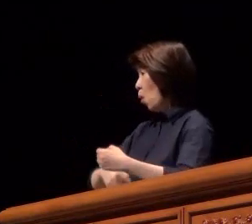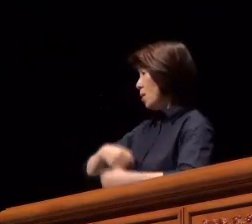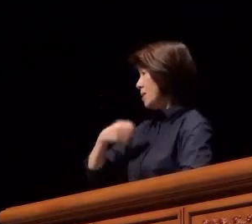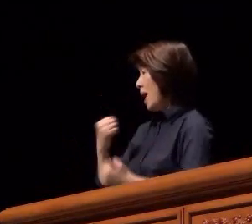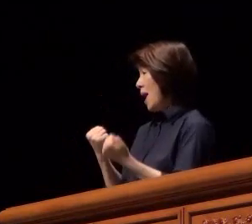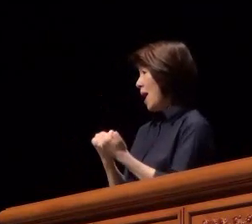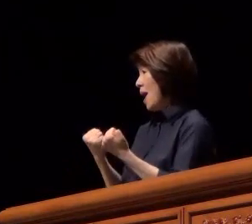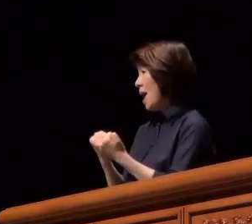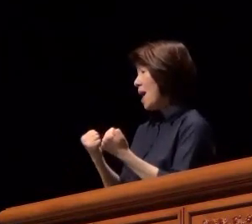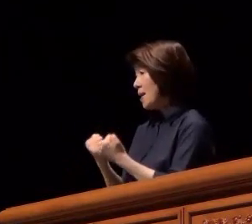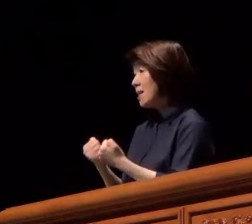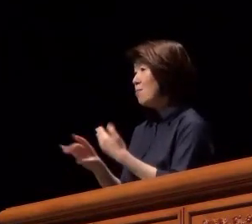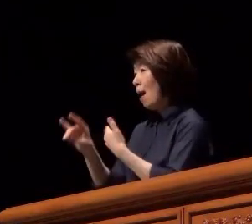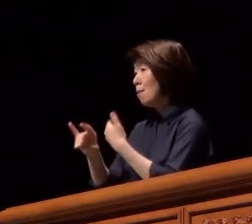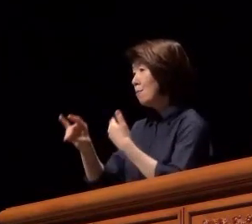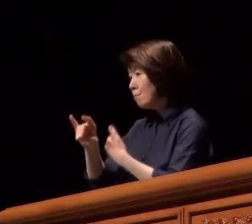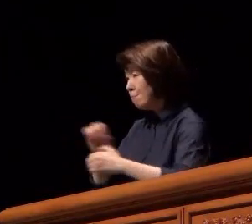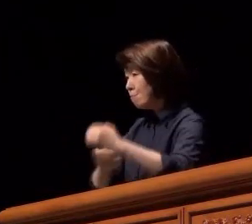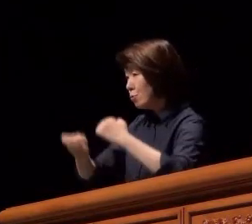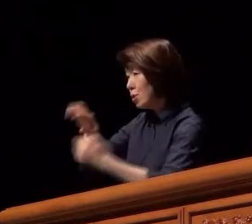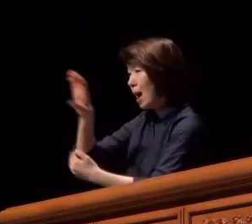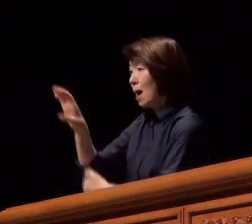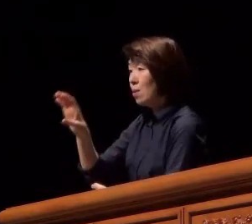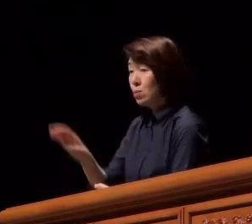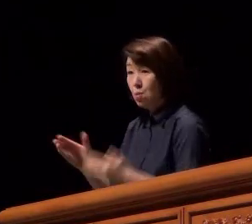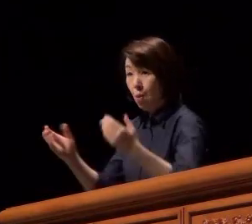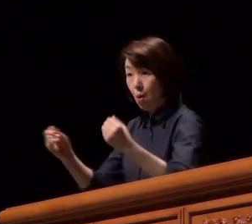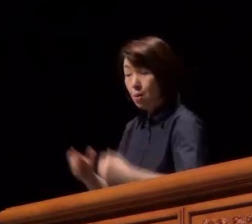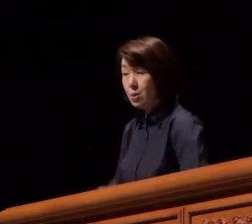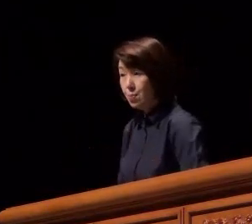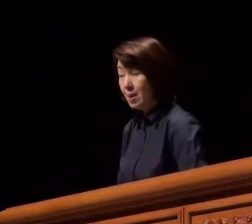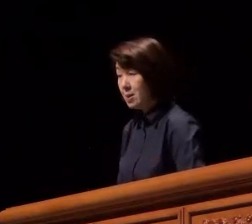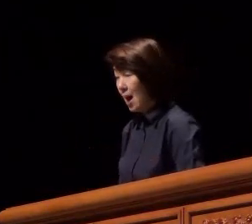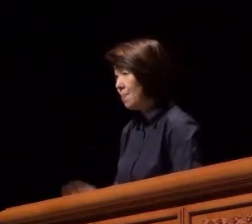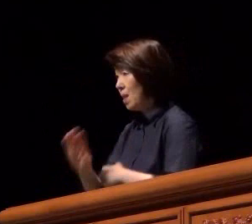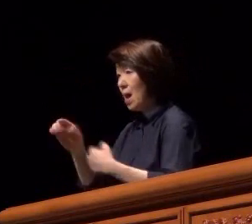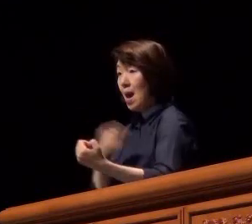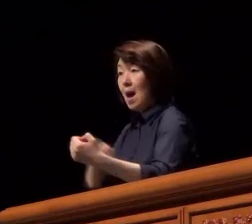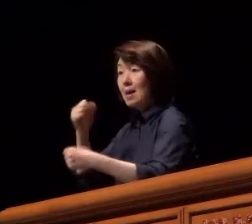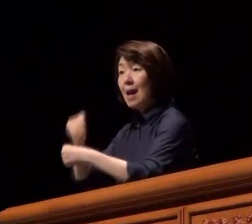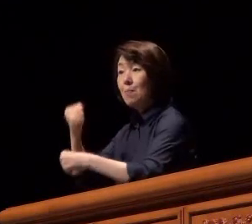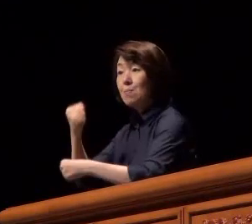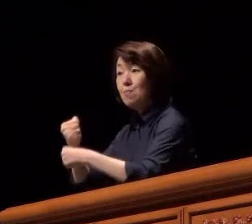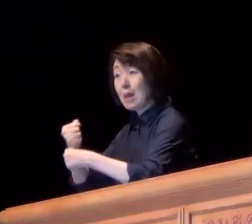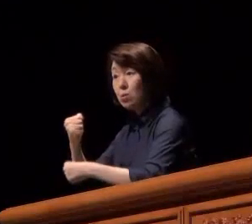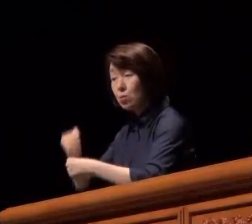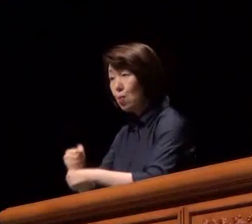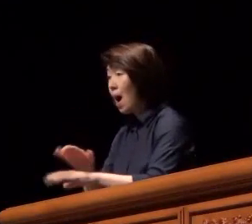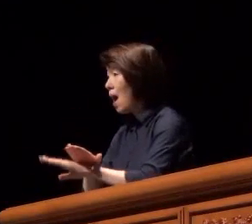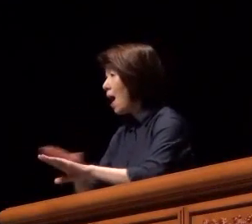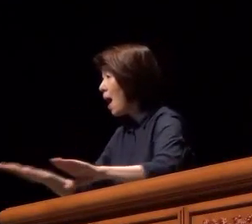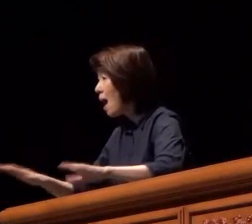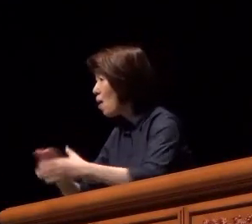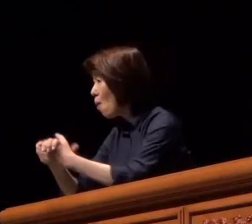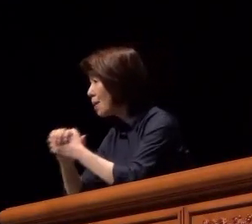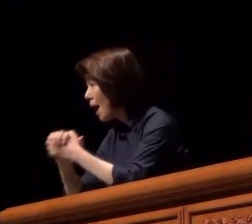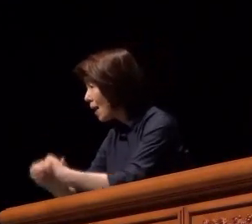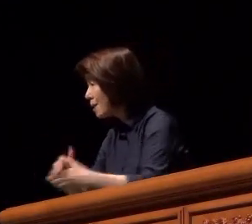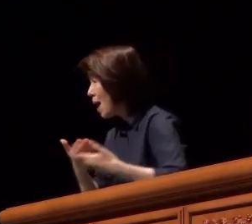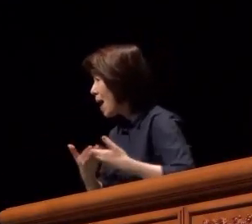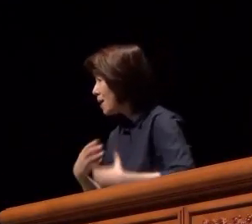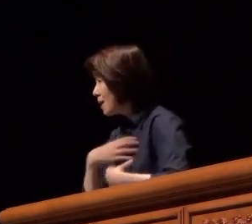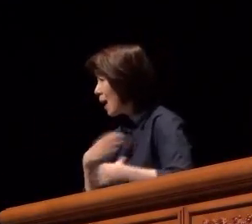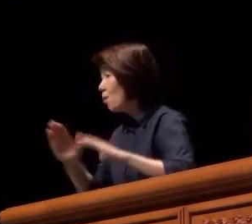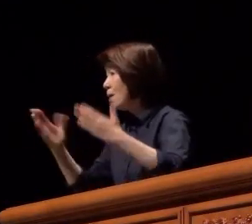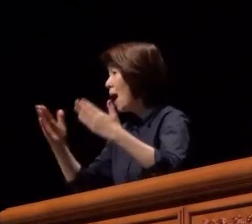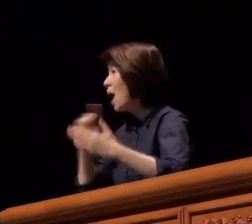敏を繰り返してきた政治なんですね。で、原発は平和であり、そして危険はないと散々言ってきたにもか